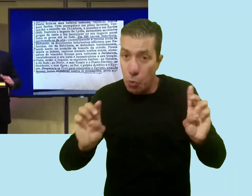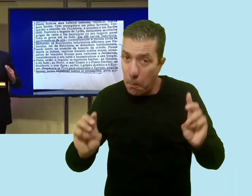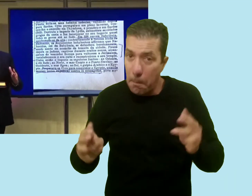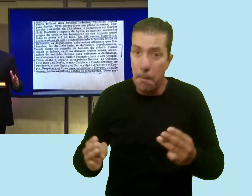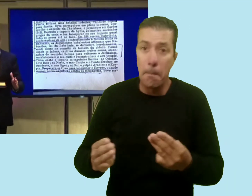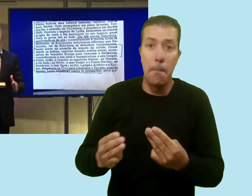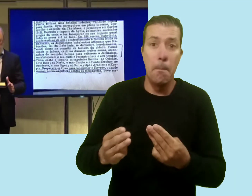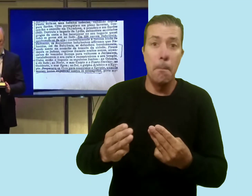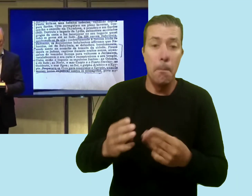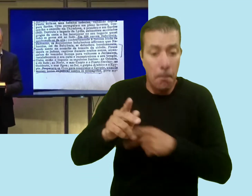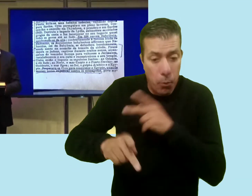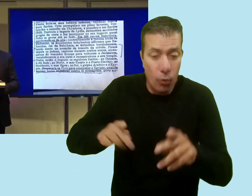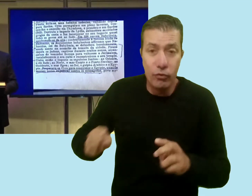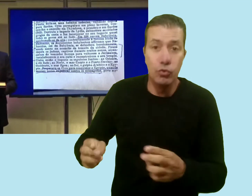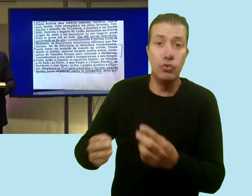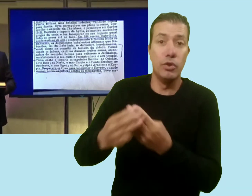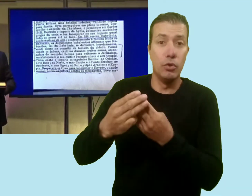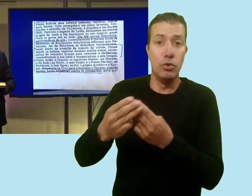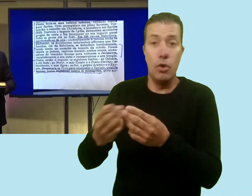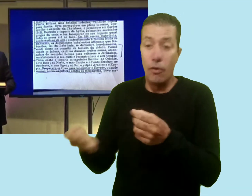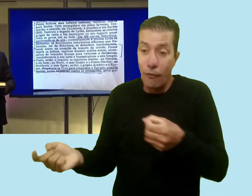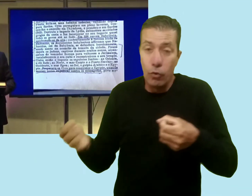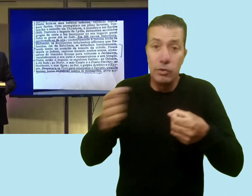povo voltasse para reconstruir